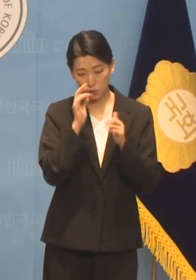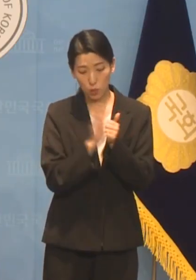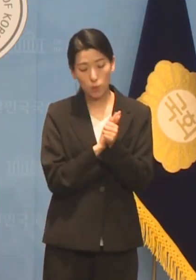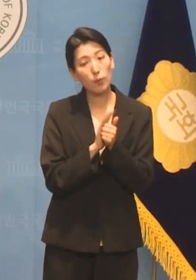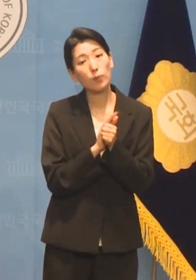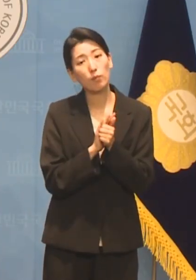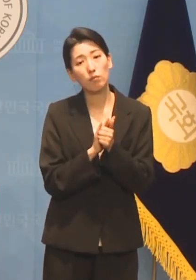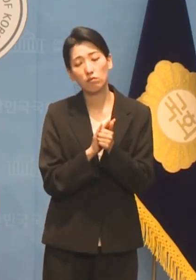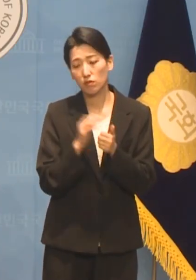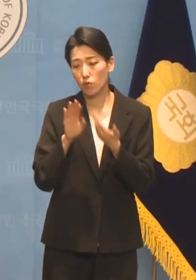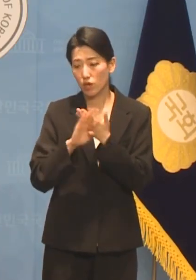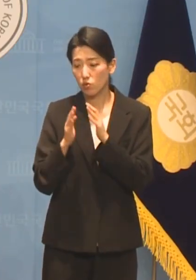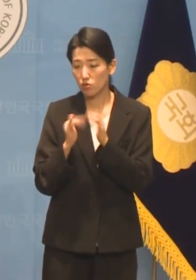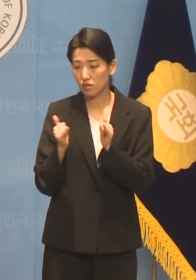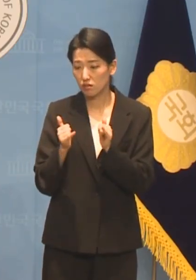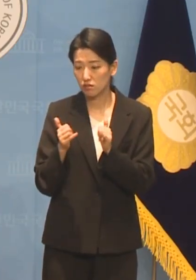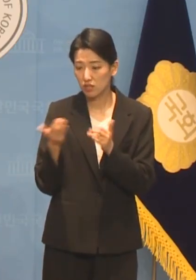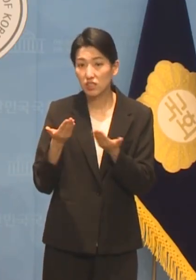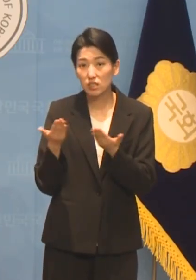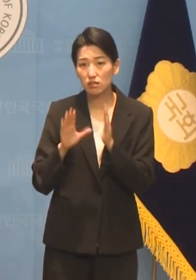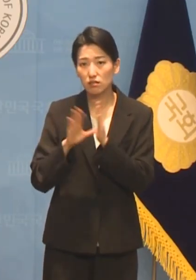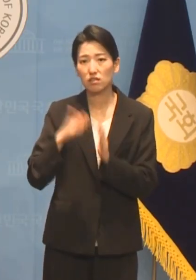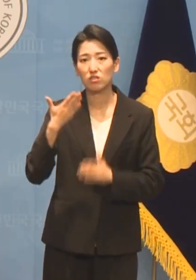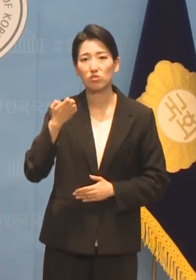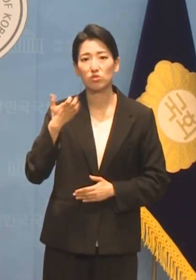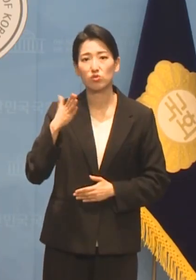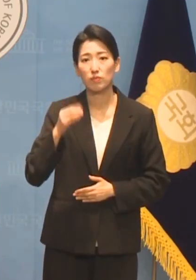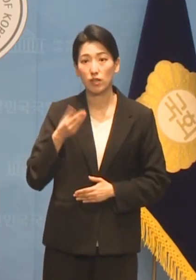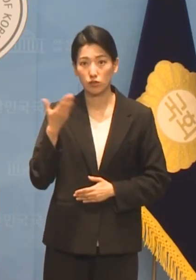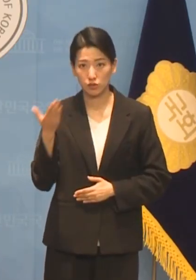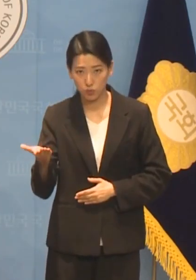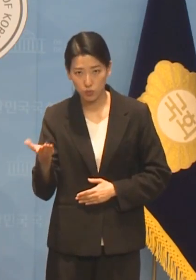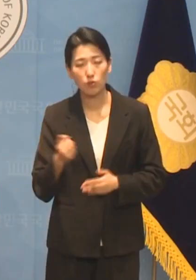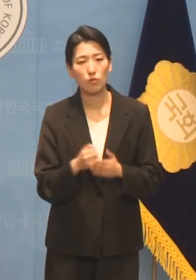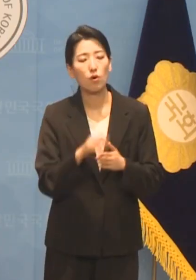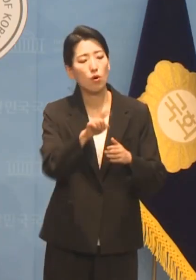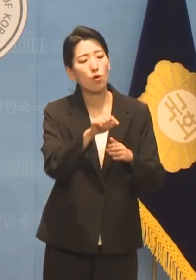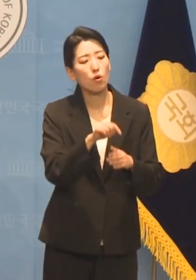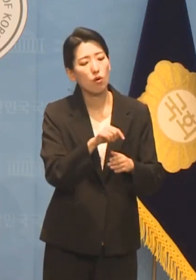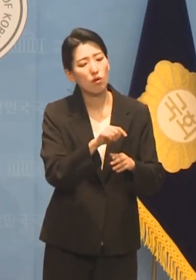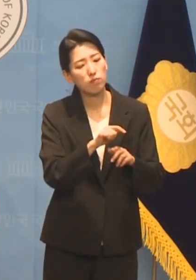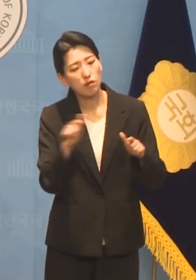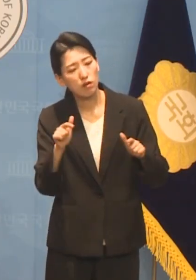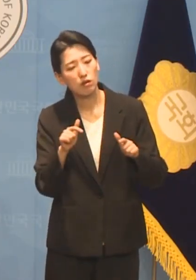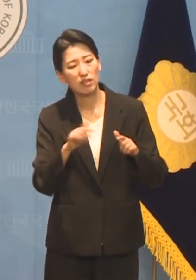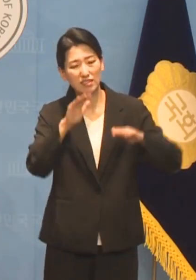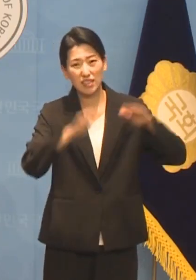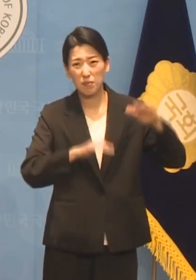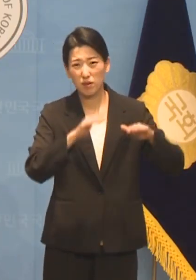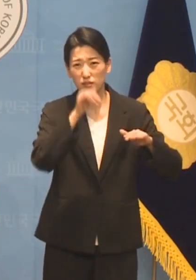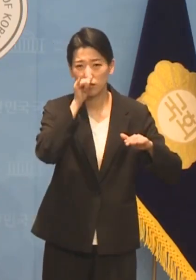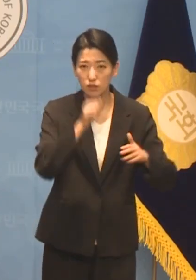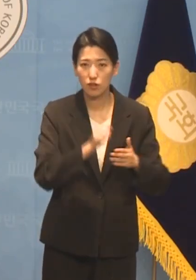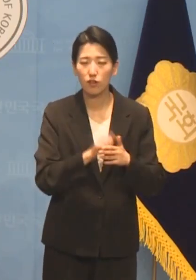외국인 차별임금 도입으로 국민 돌봄 부담 덜어드리고 기업의